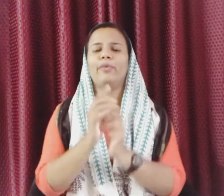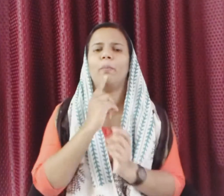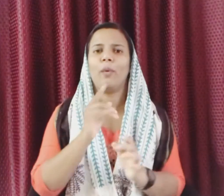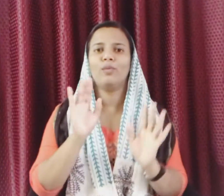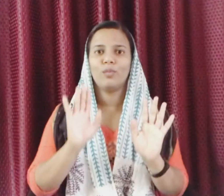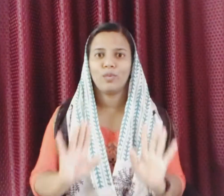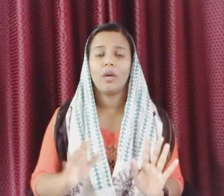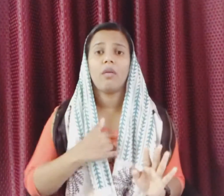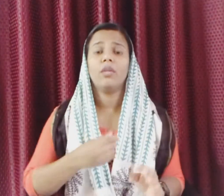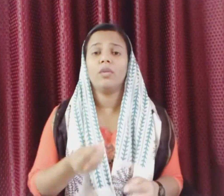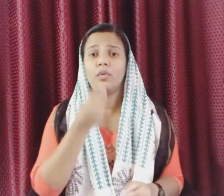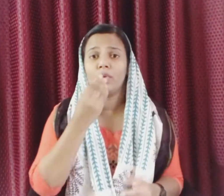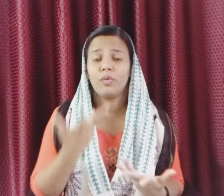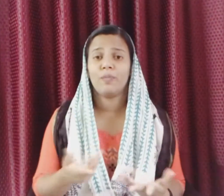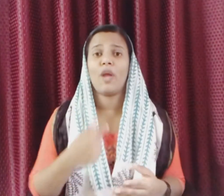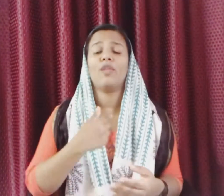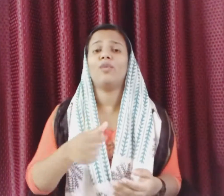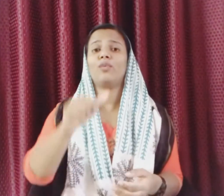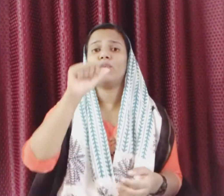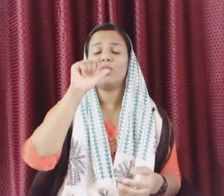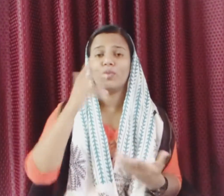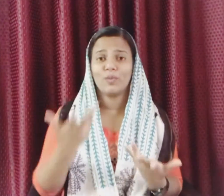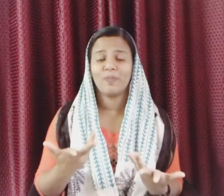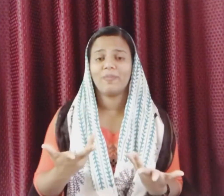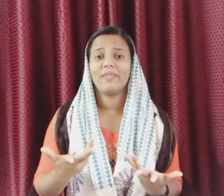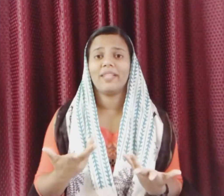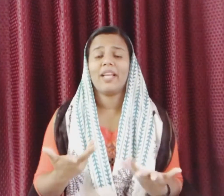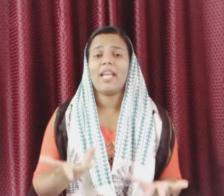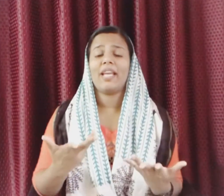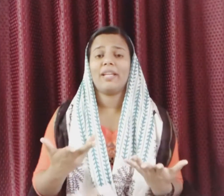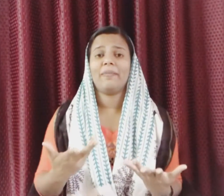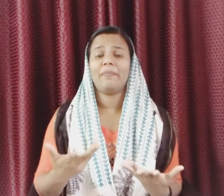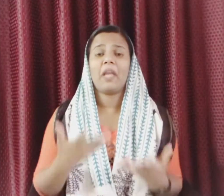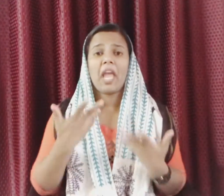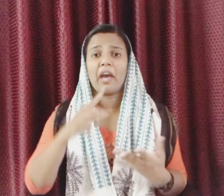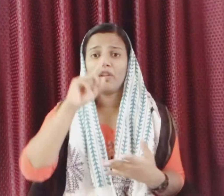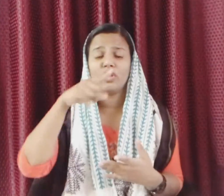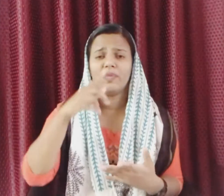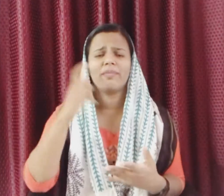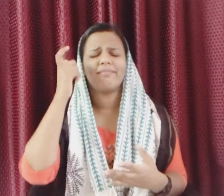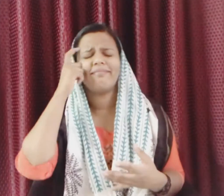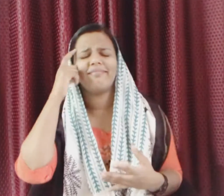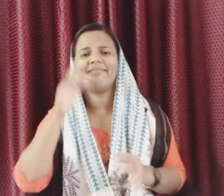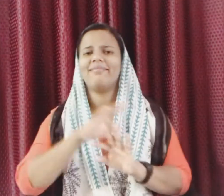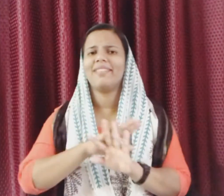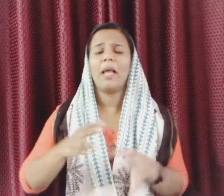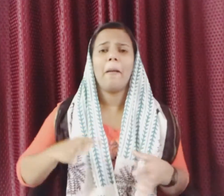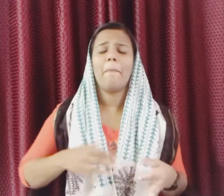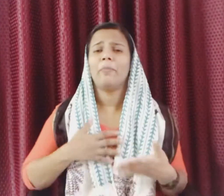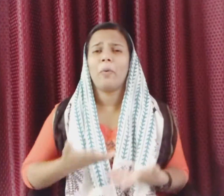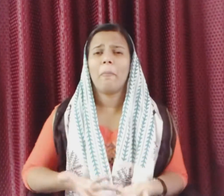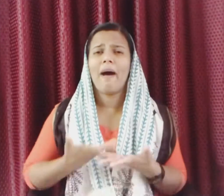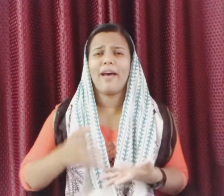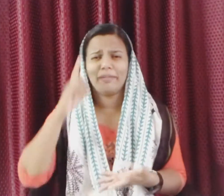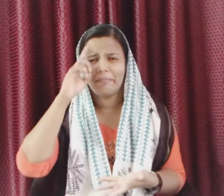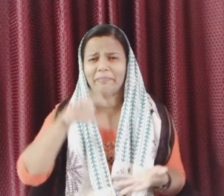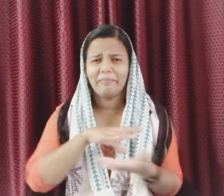കർത്താവ് പറഞ്ഞിട്ടുണ്ട്. അപ്പോൾ എന്ത് കുടിക്കും, എന്ത് തിന്നും, അല്ലെങ്കിൽ എങ്ങനെ ജീവിക്കും എന്നൊന്നും ഓർത്ത് വിചാരപ്പെടേണ്ട